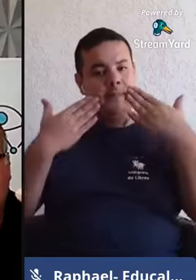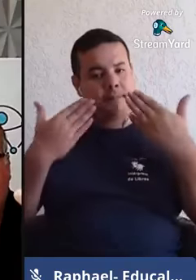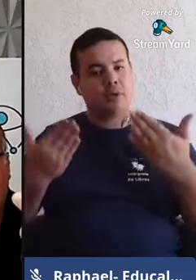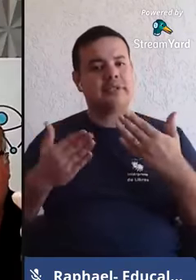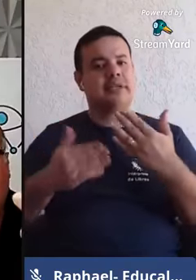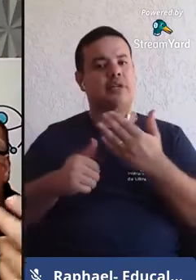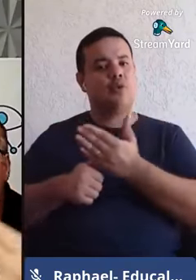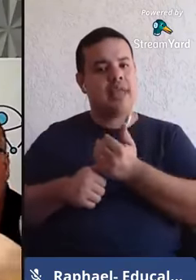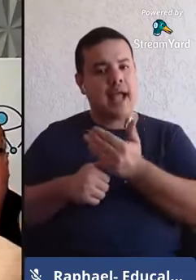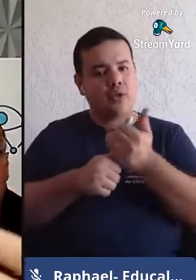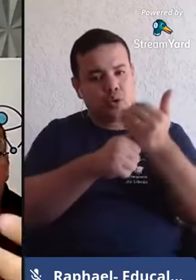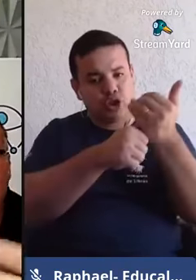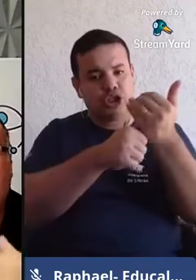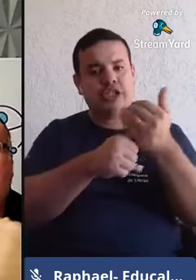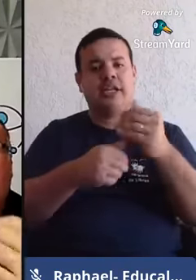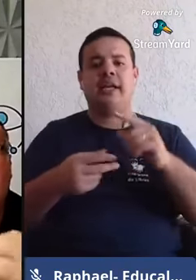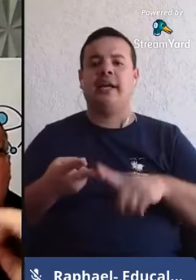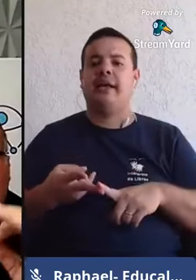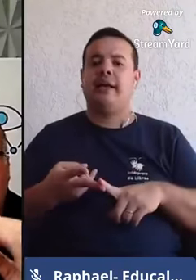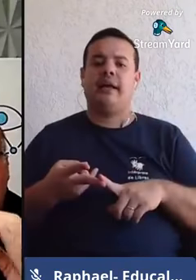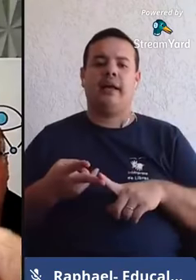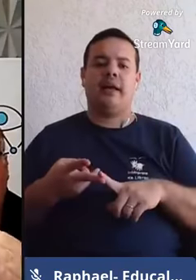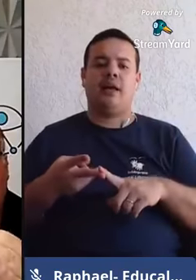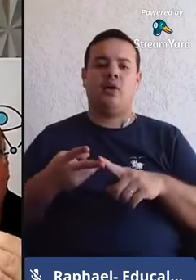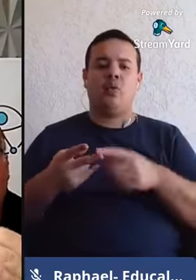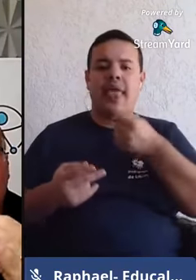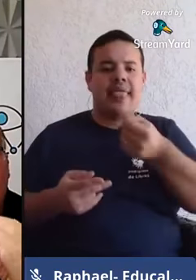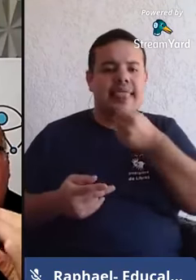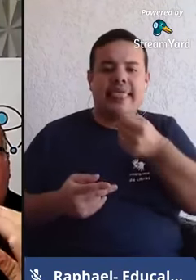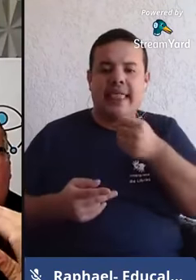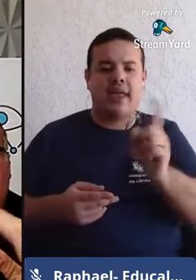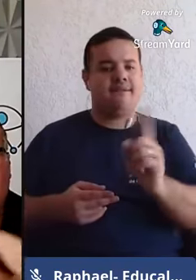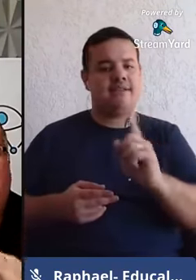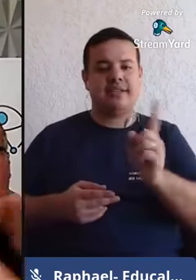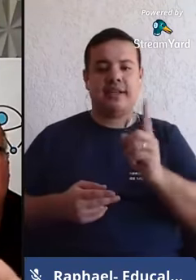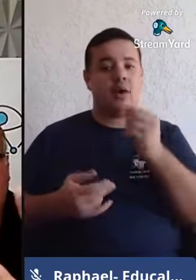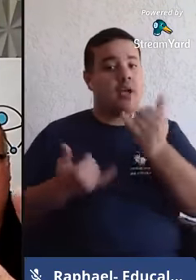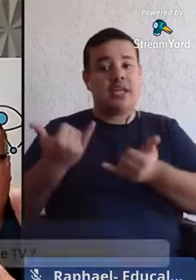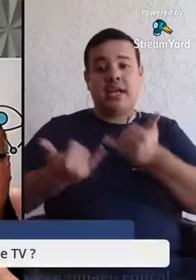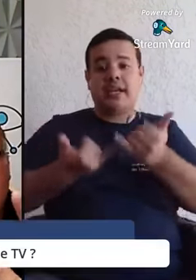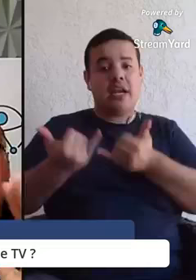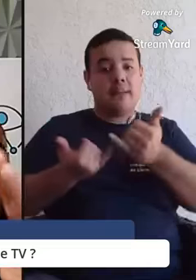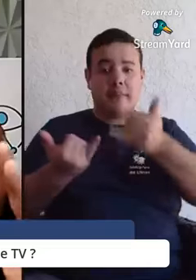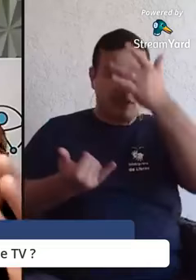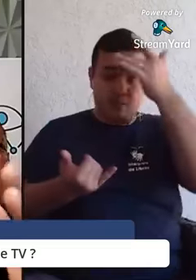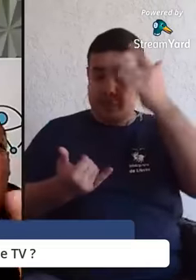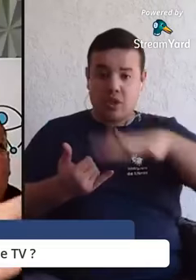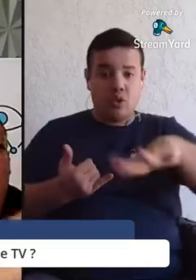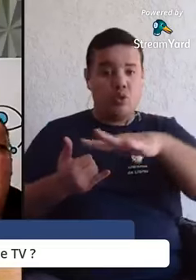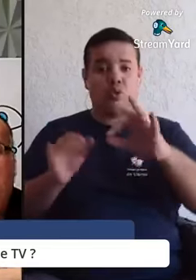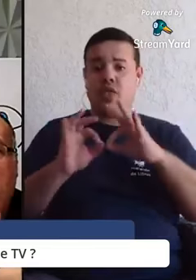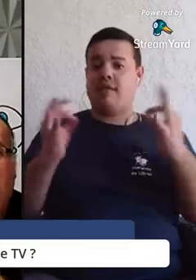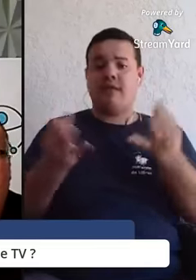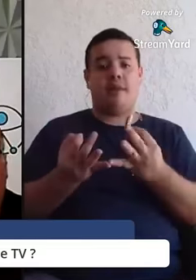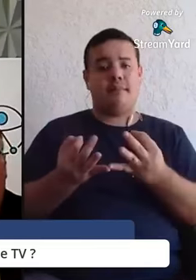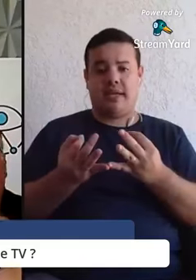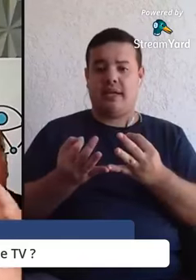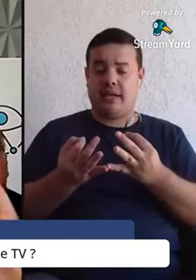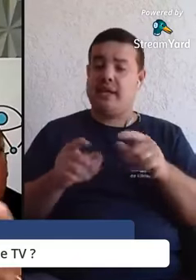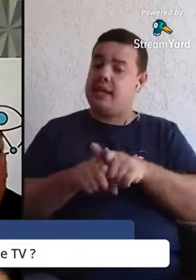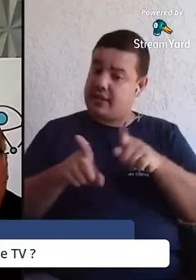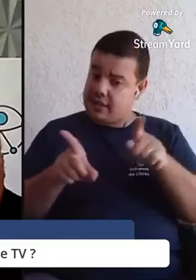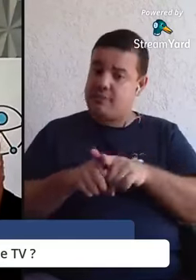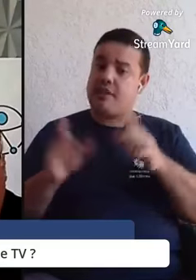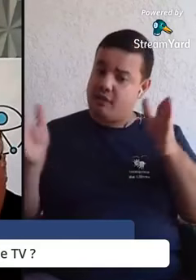tecnologia, não é um programa de entrevista, é um programa de entretenimento para pessoa, para toda a família, que também é voltado para a pessoa